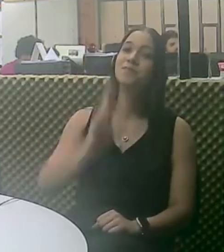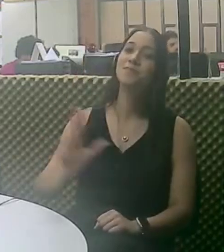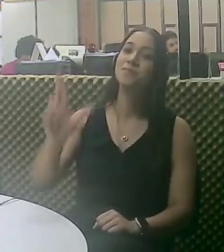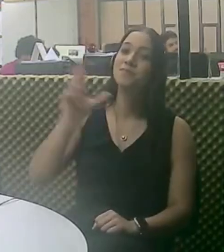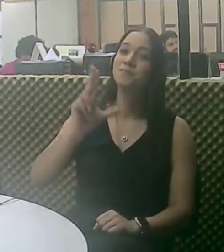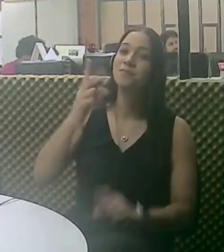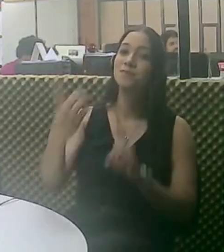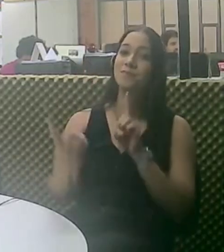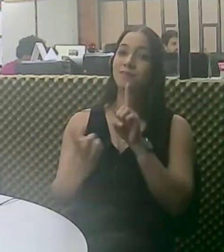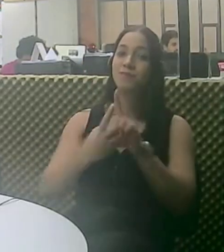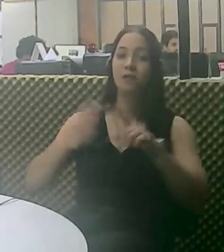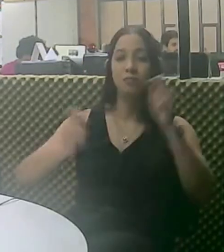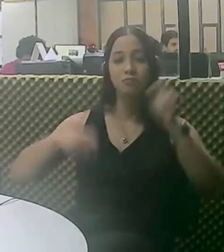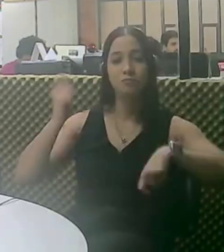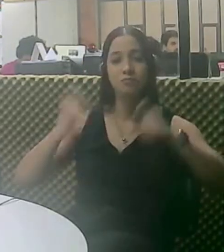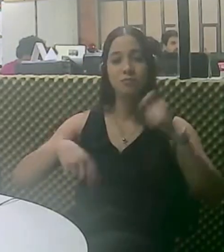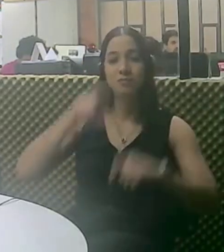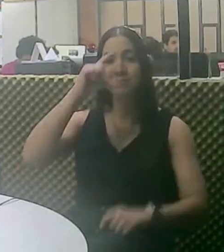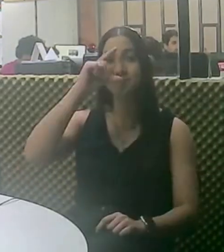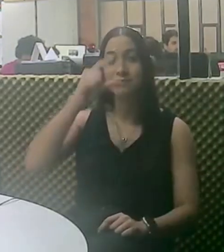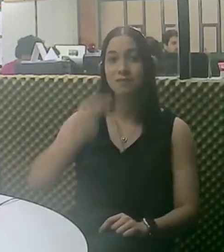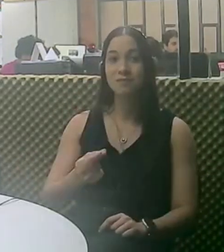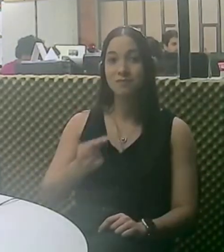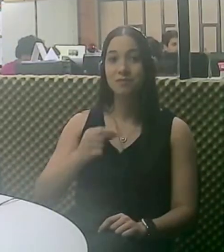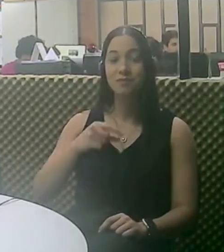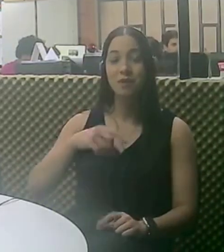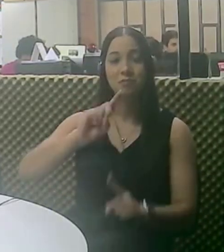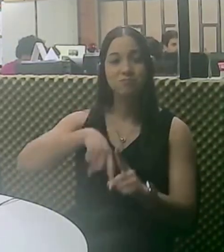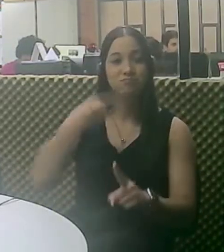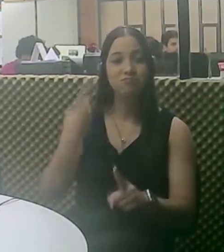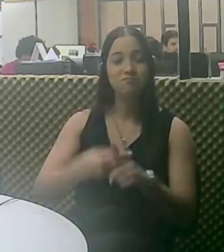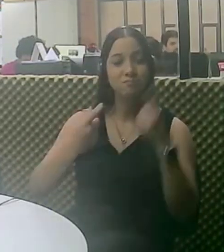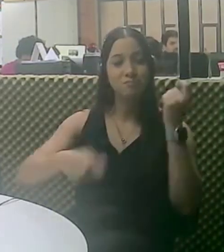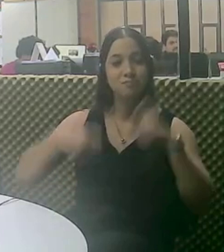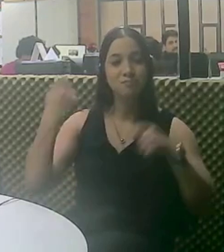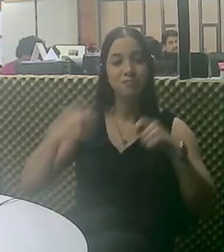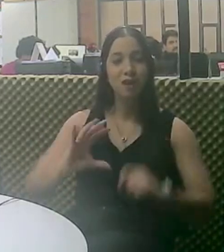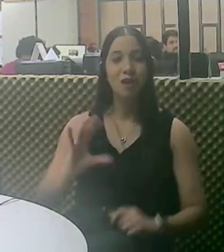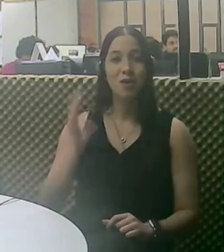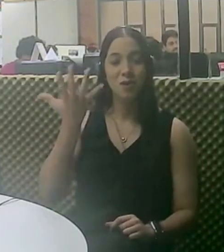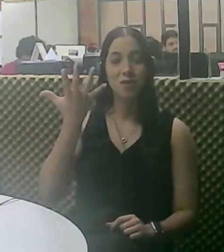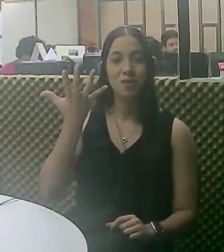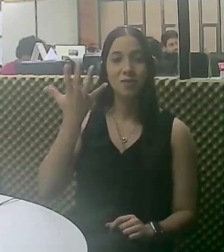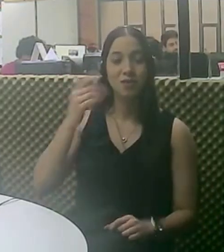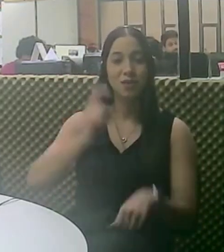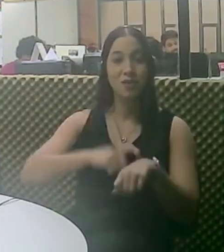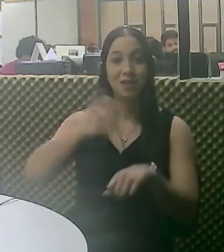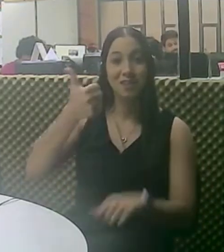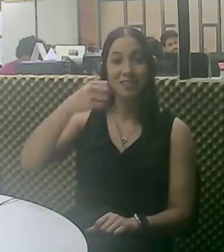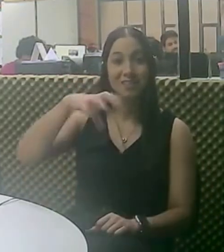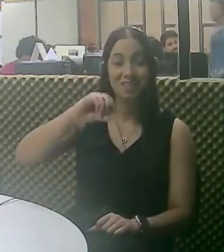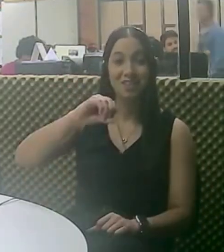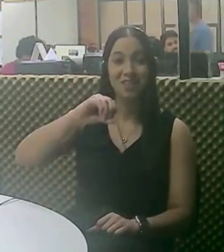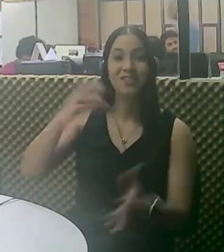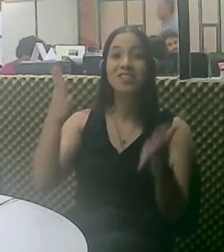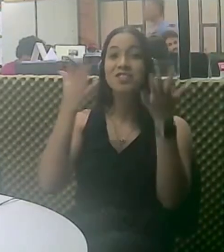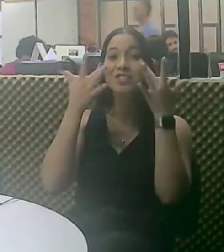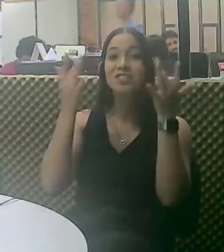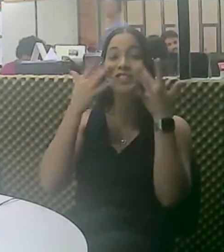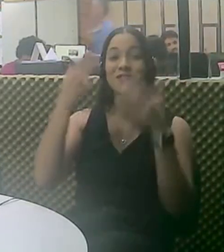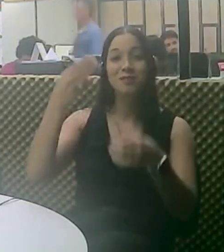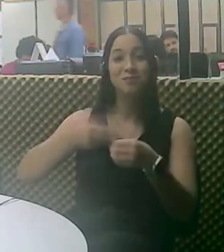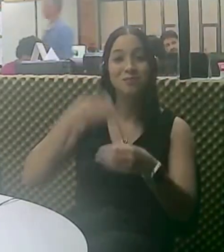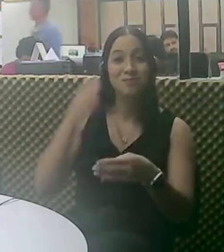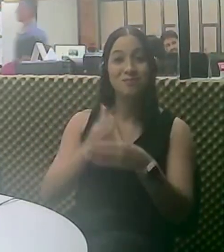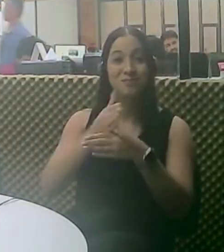O encontro de bateristas do Triângulo Sou Mais Batera acontecerá a partir das 19 horas na Esplanada do Teatro Municipal,